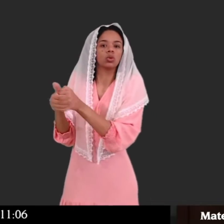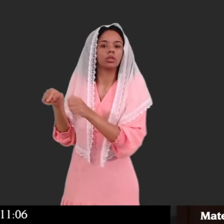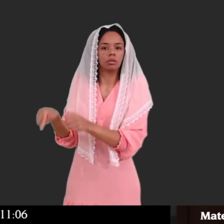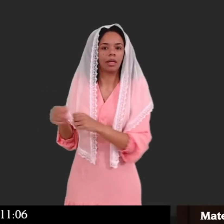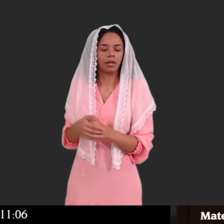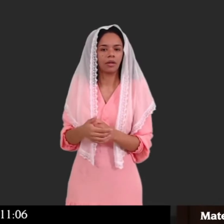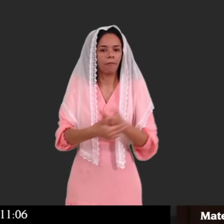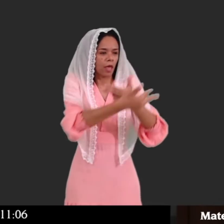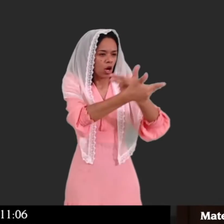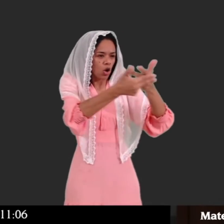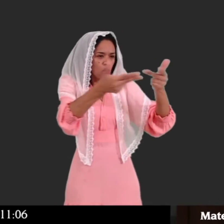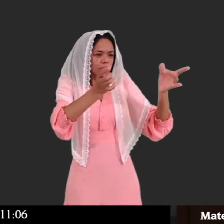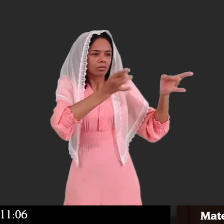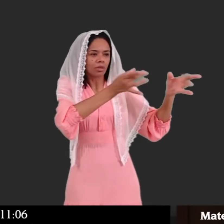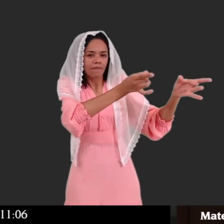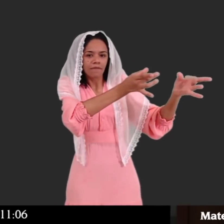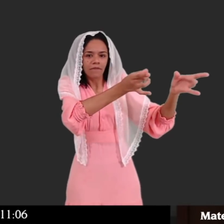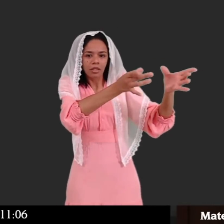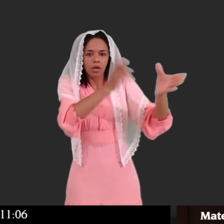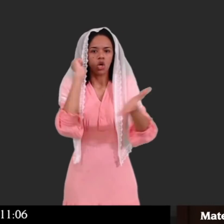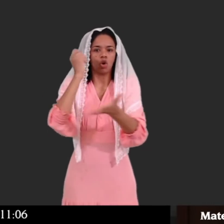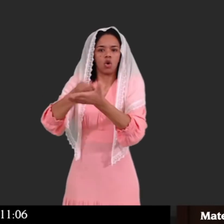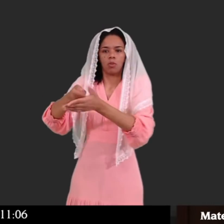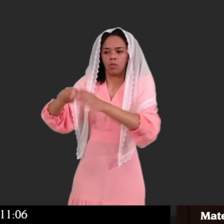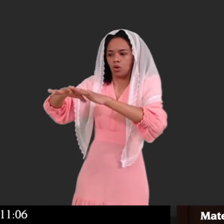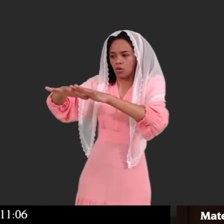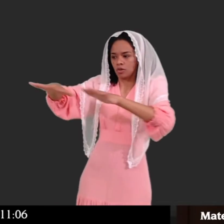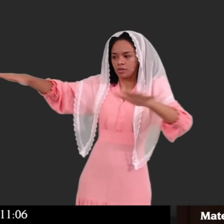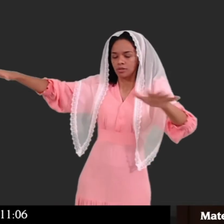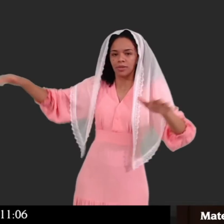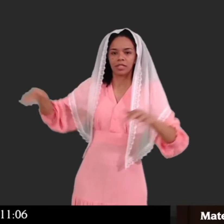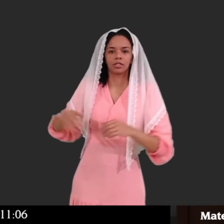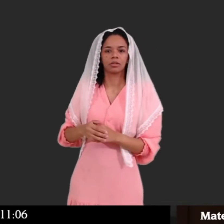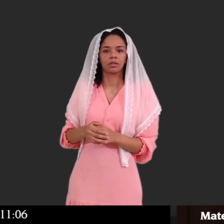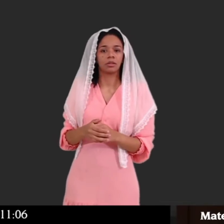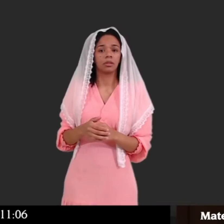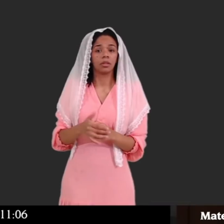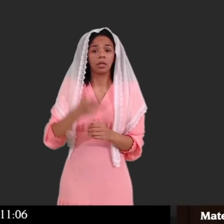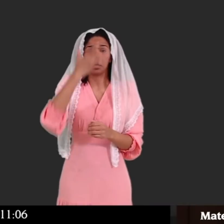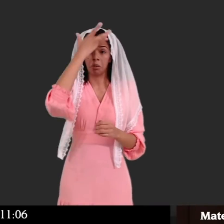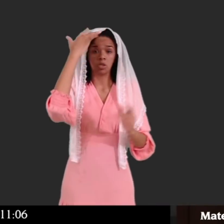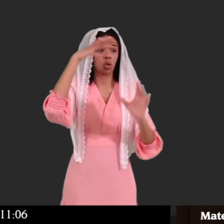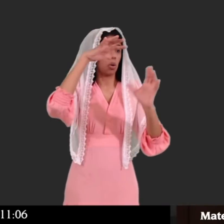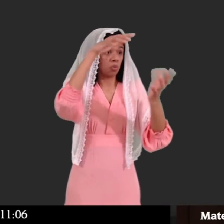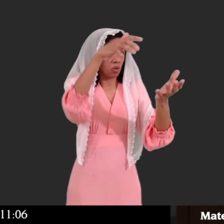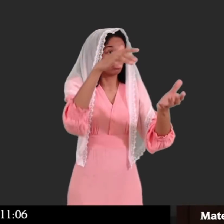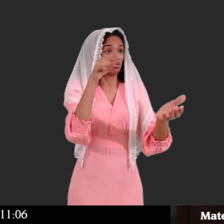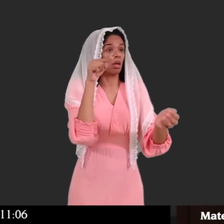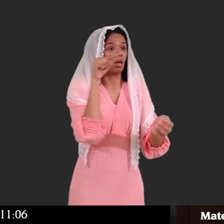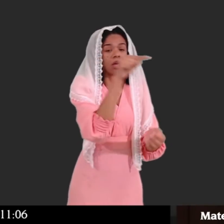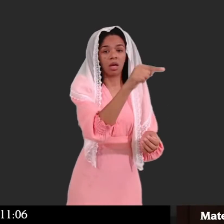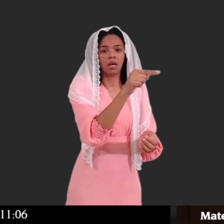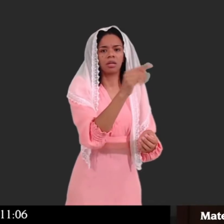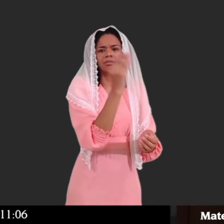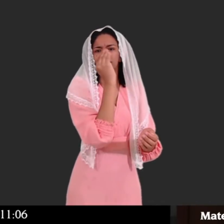que tinha e comprou aquela pérola. Assim é o reino de Deus. Quem encontrou esse mundo, perca-o. Sabe o